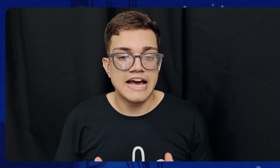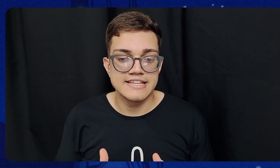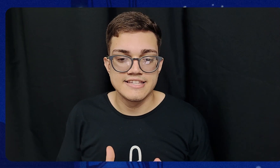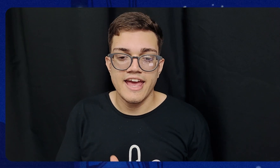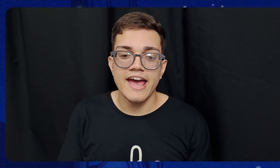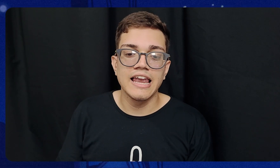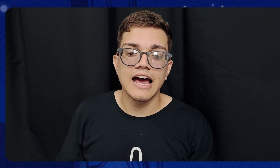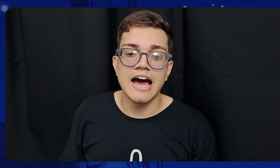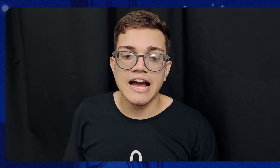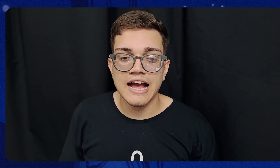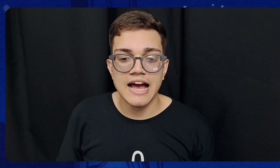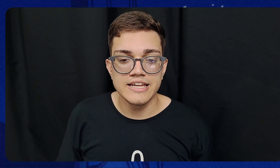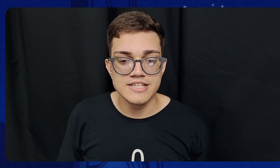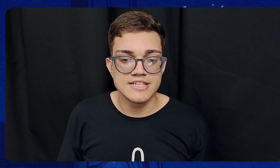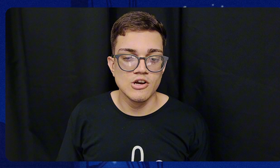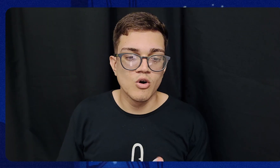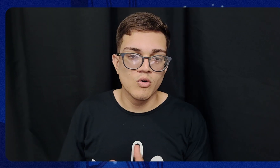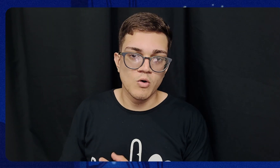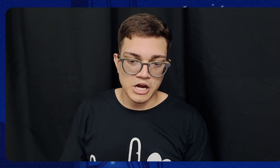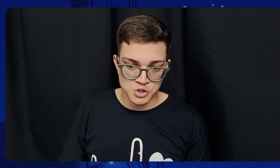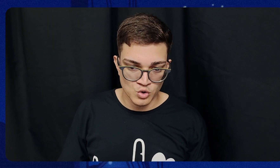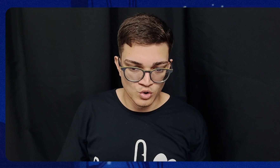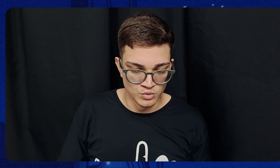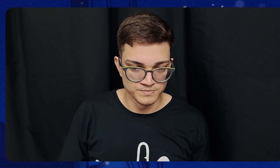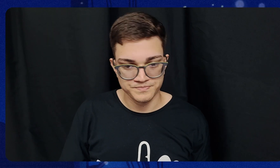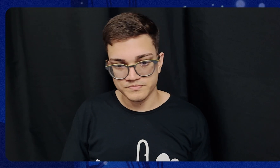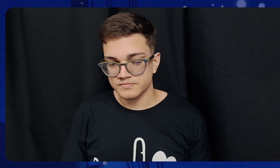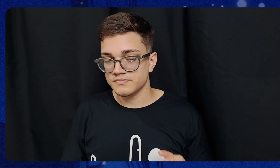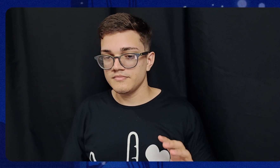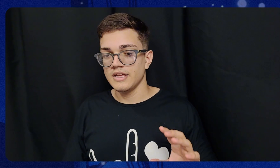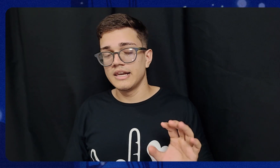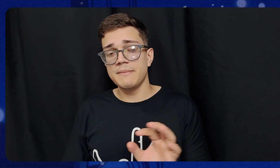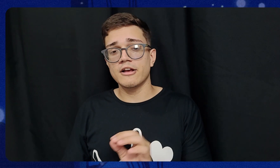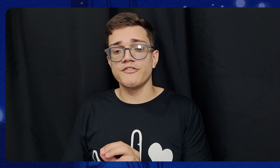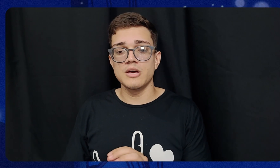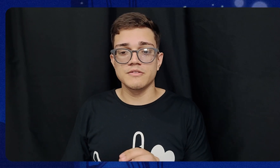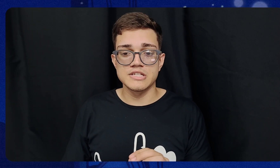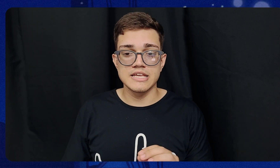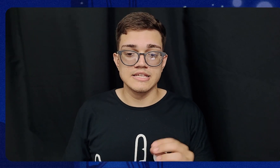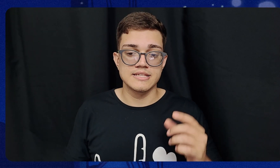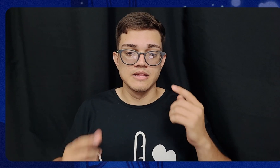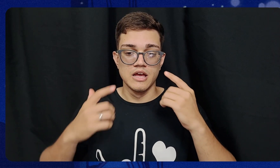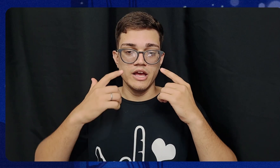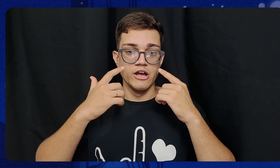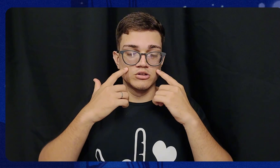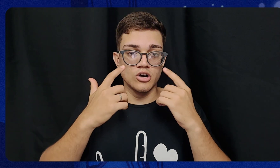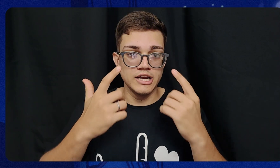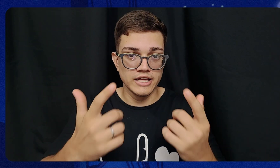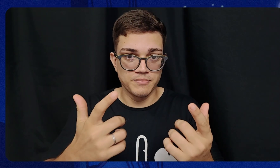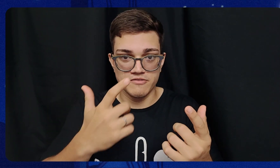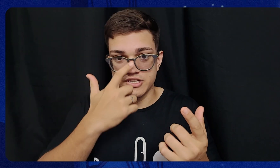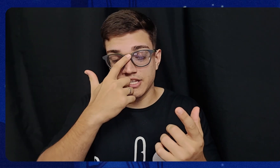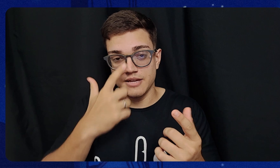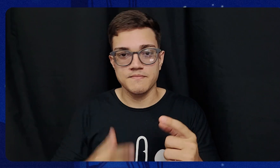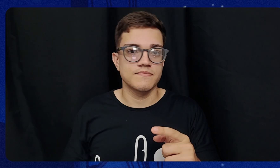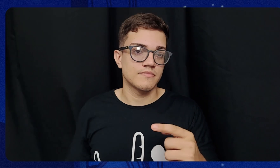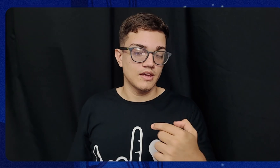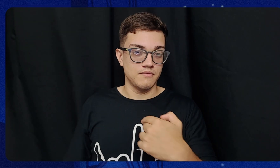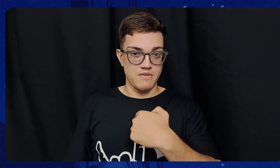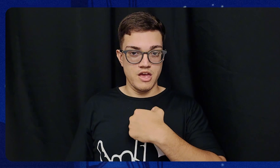nossa frase. Ela acariciou o cachorro. Lembra que eu falei pra vocês? Eu tô olhando pra